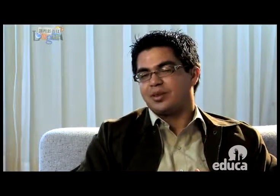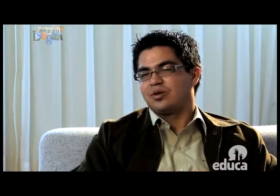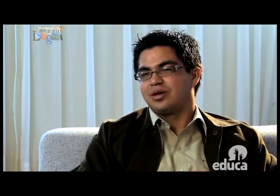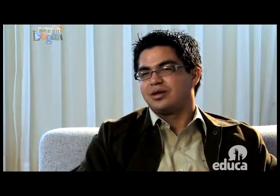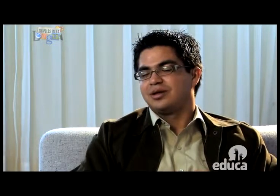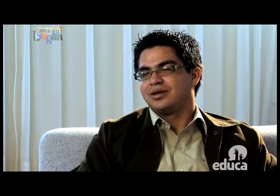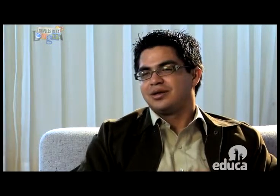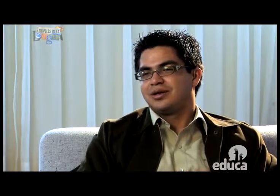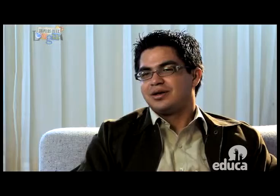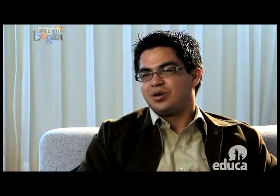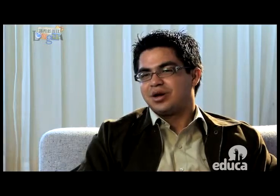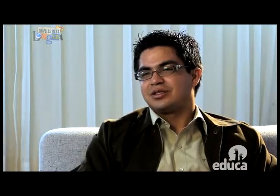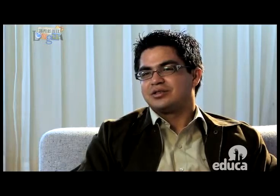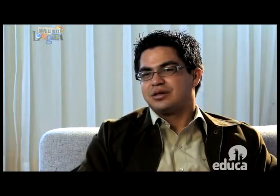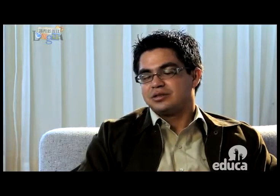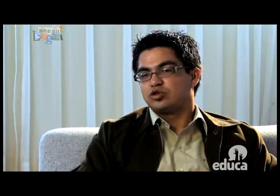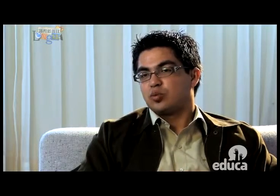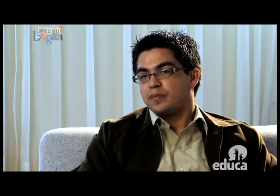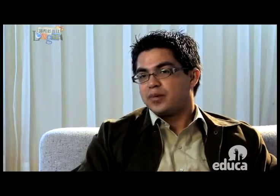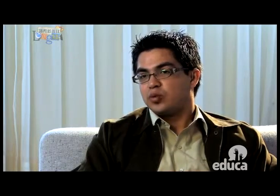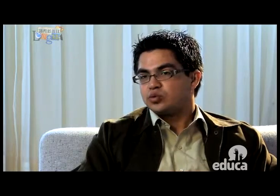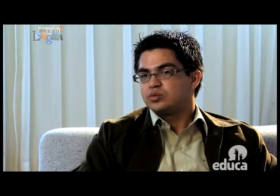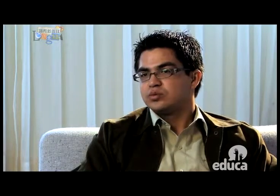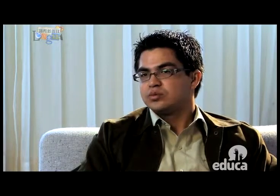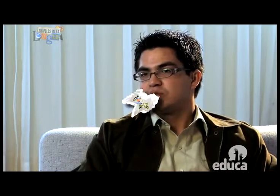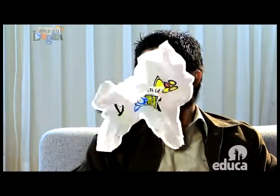de lograr estos objetivos.